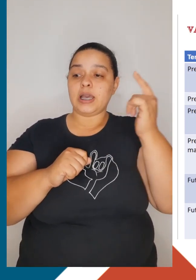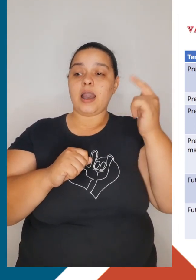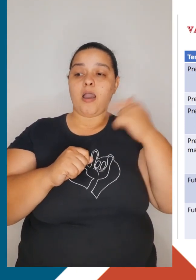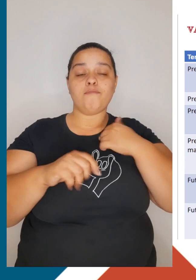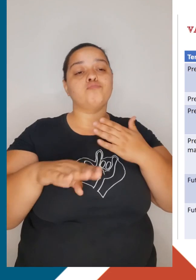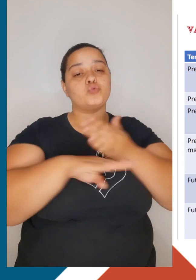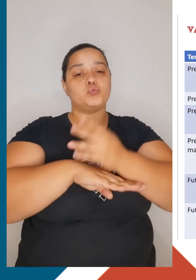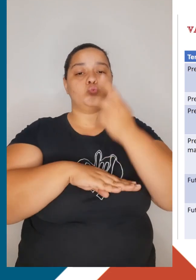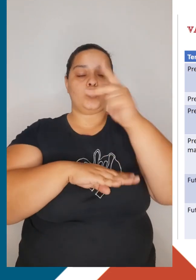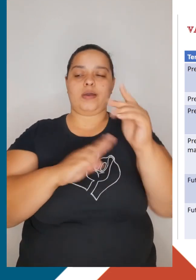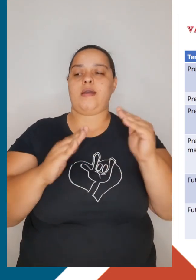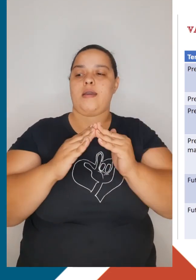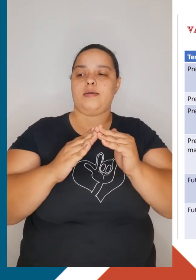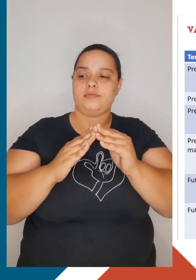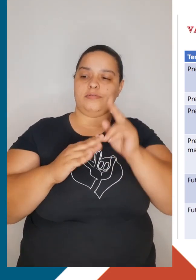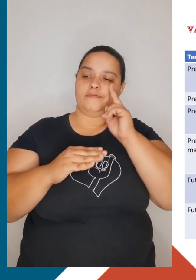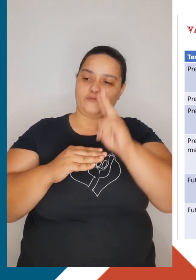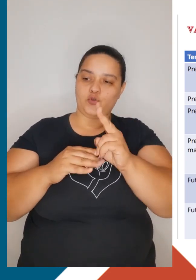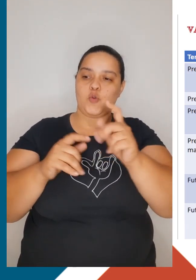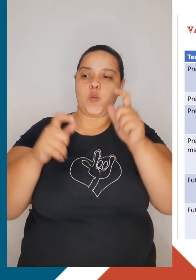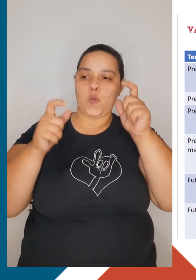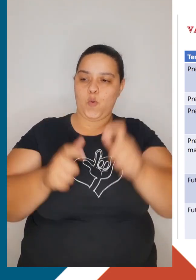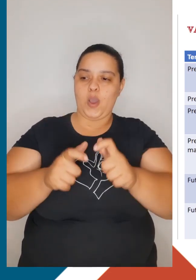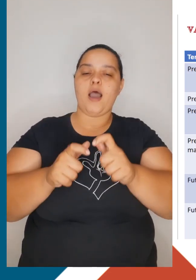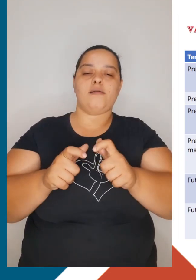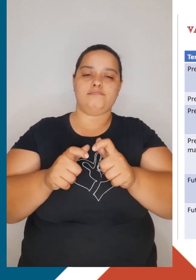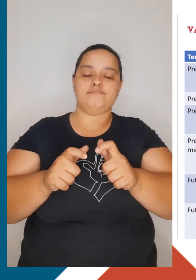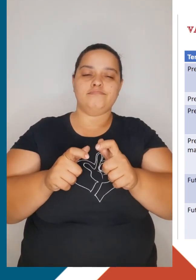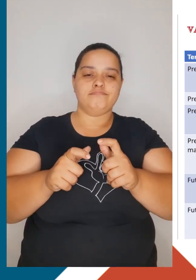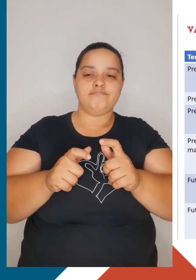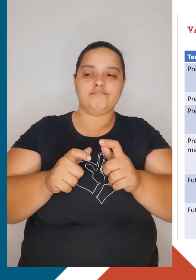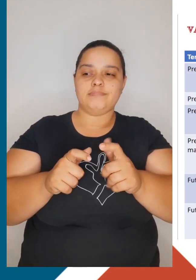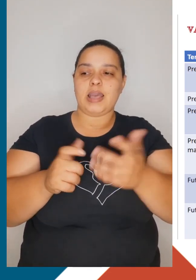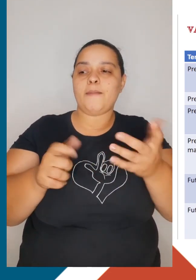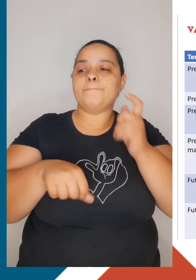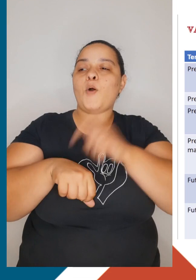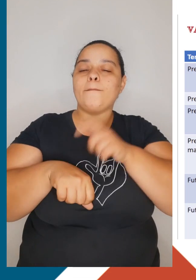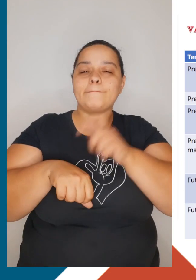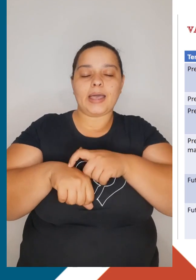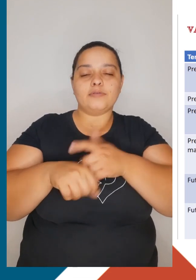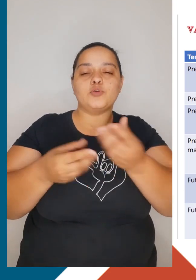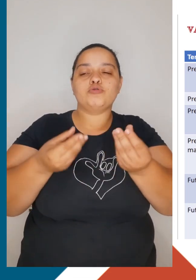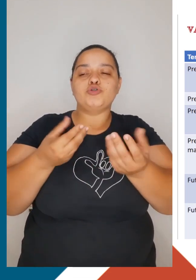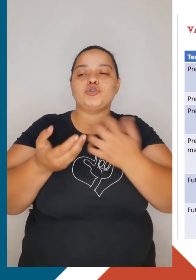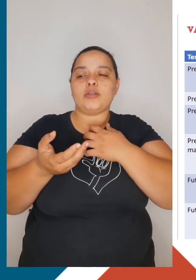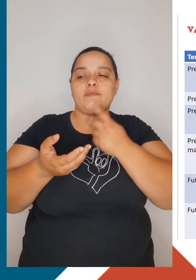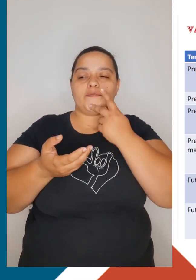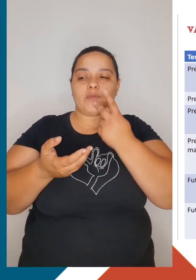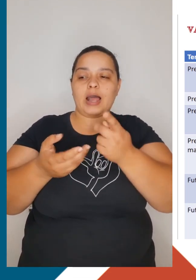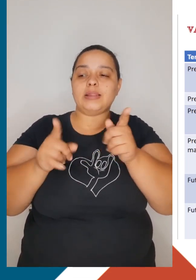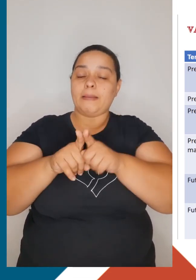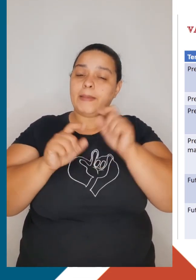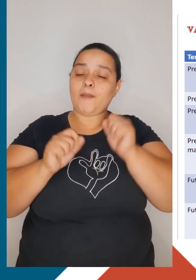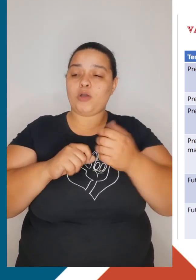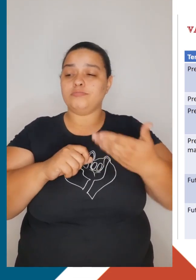amanhã apareço na sua casa. Observe esse local da ação a partir do momento da fala, né? Também pode indicar um